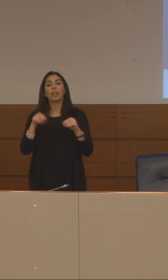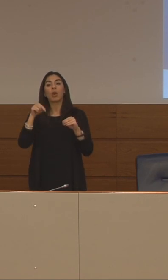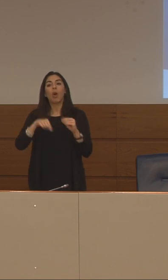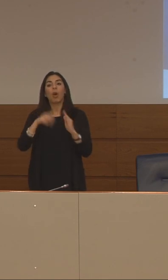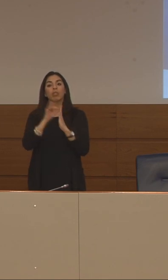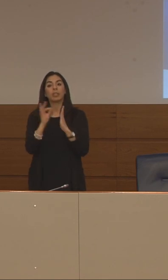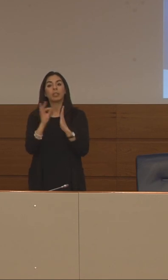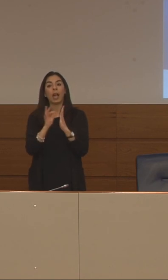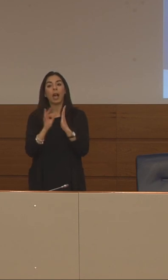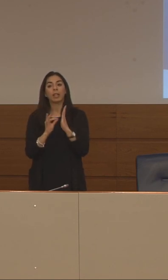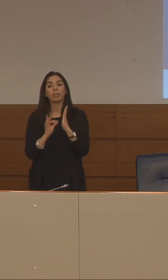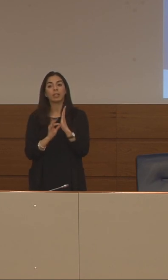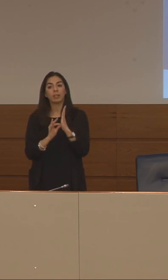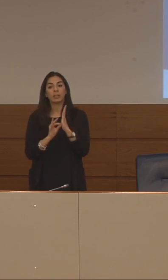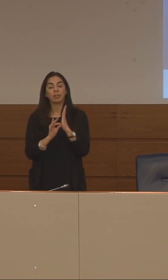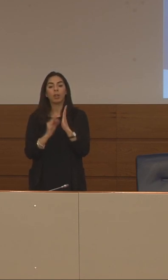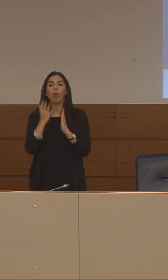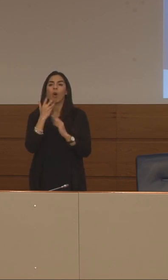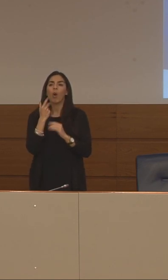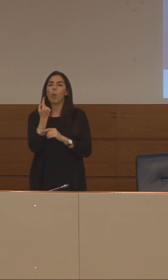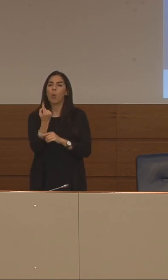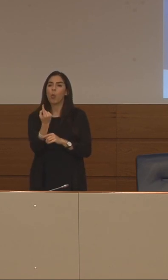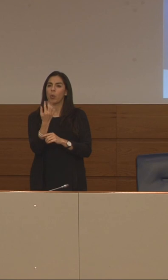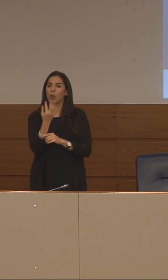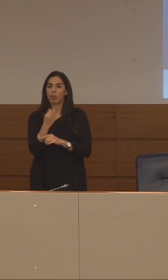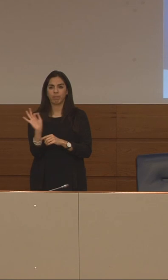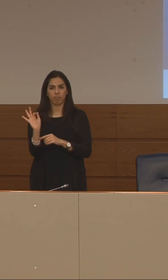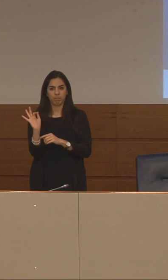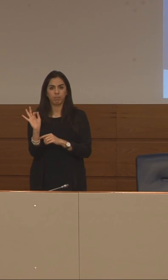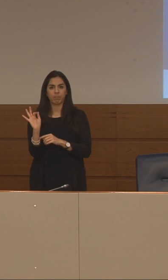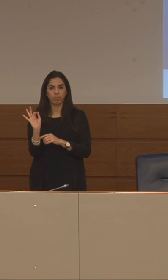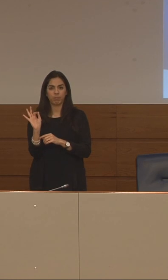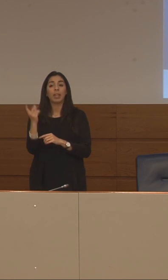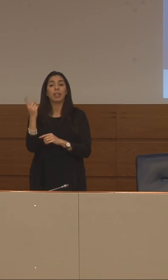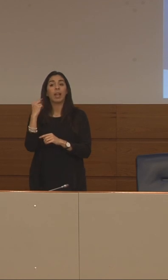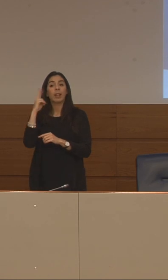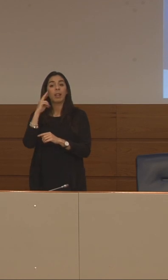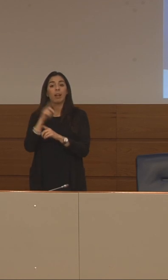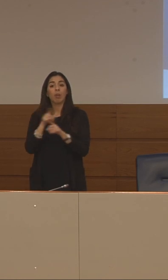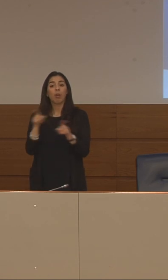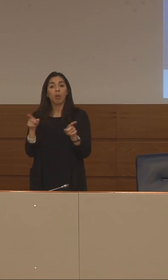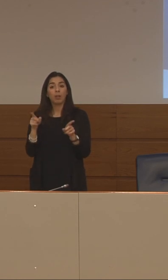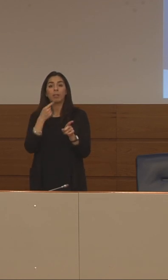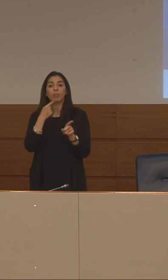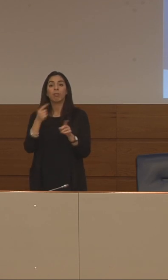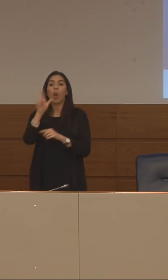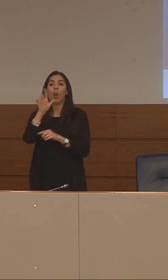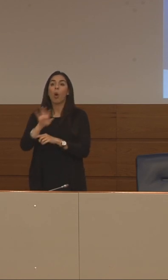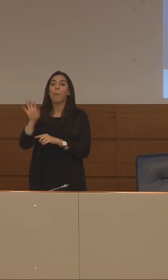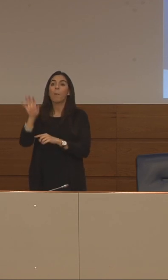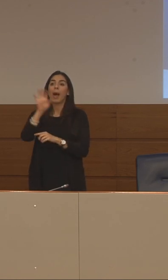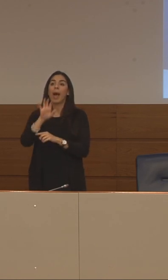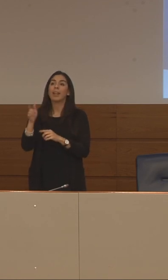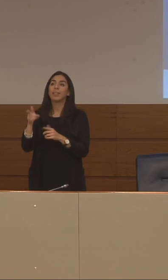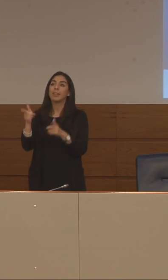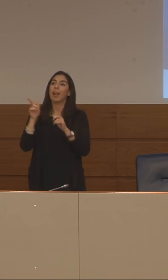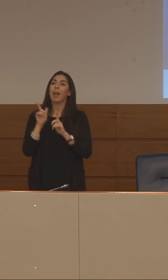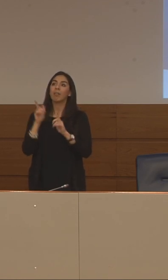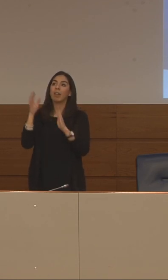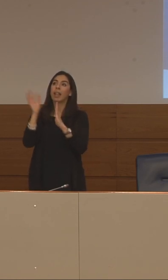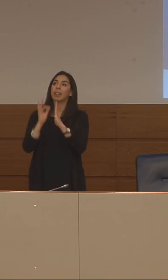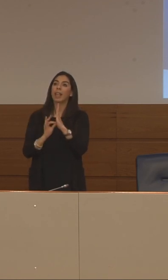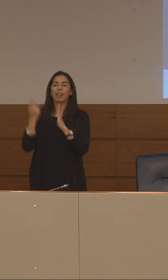con una precisazione se vi ricordate ieri avevamo detto che i dati della lombardia erano dati parziali e oggi